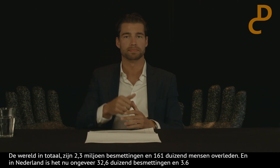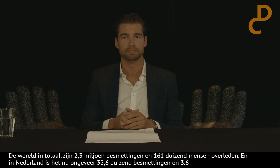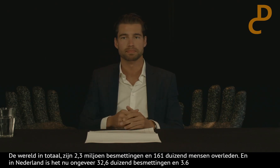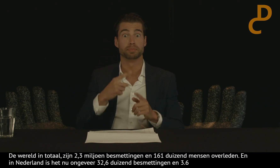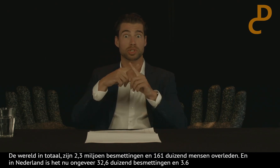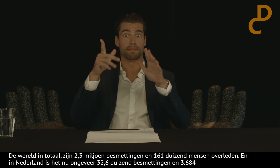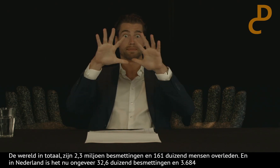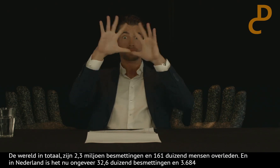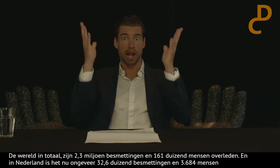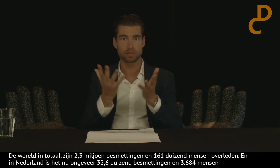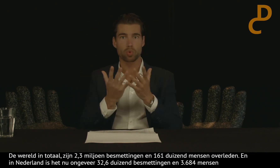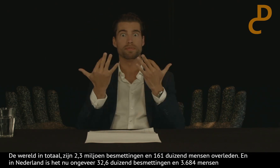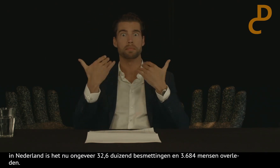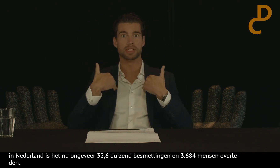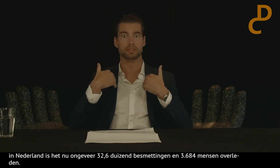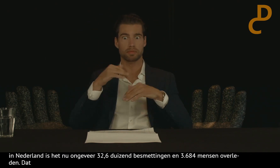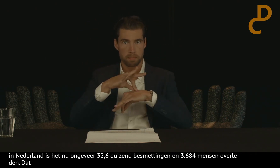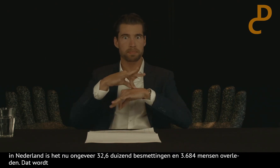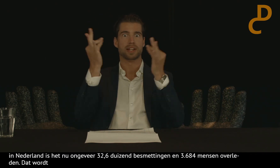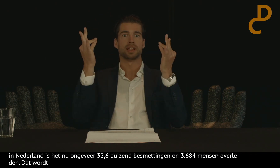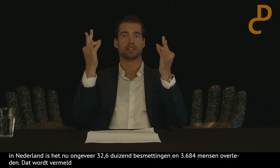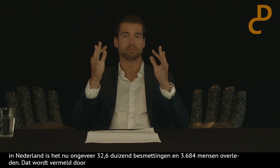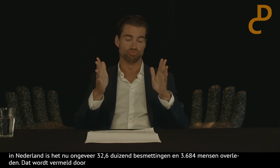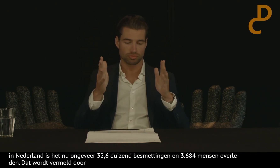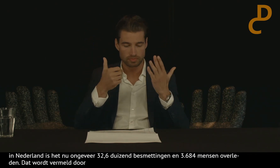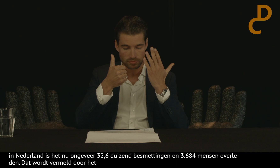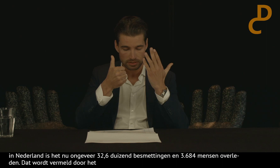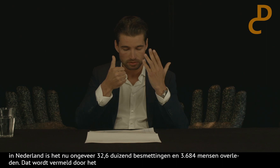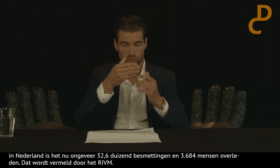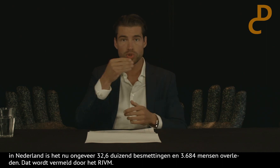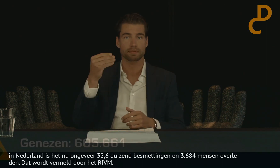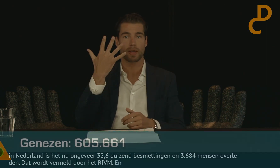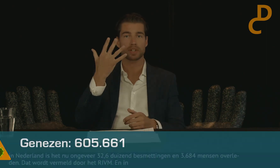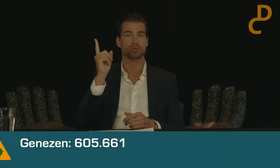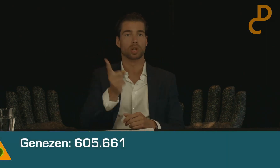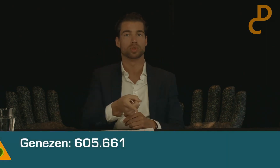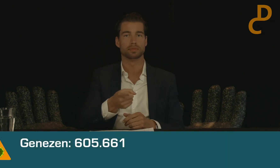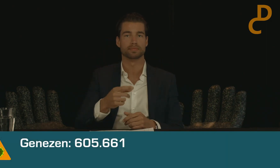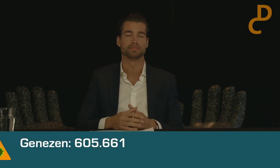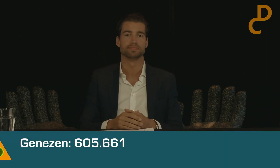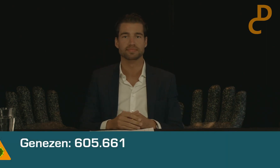Is vermeld door het RIVM. En in totaal, hoeveel er al beter zijn?